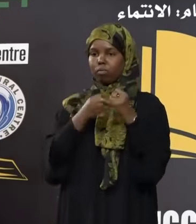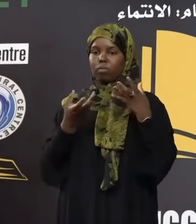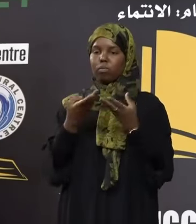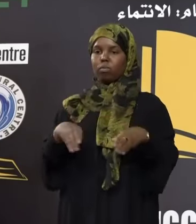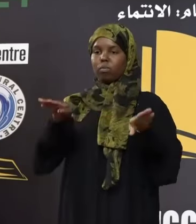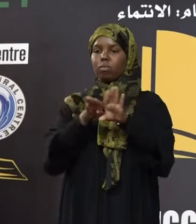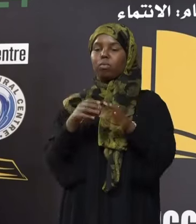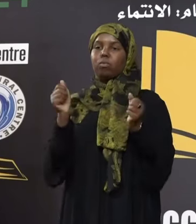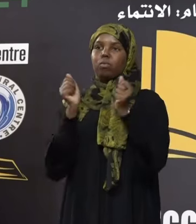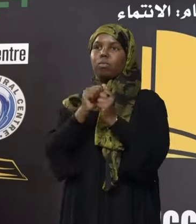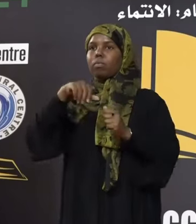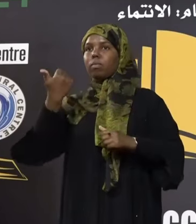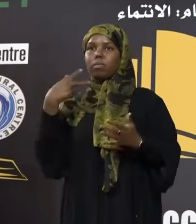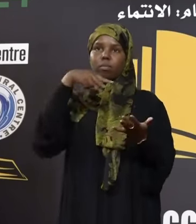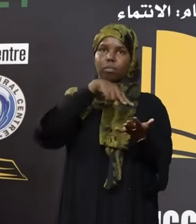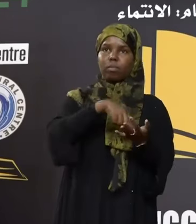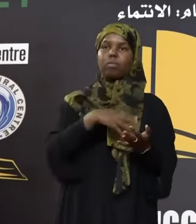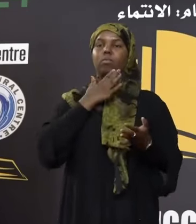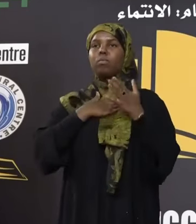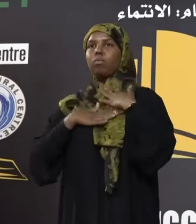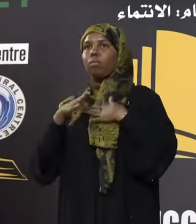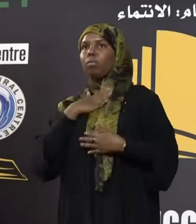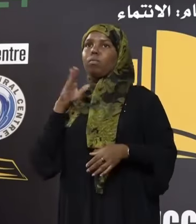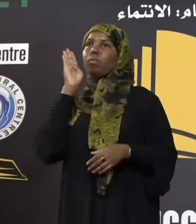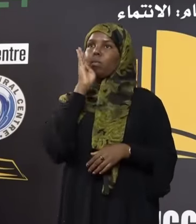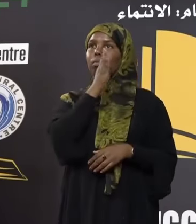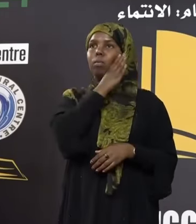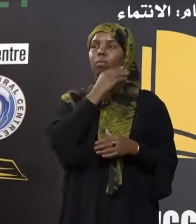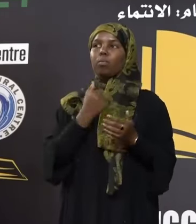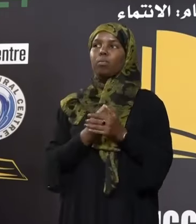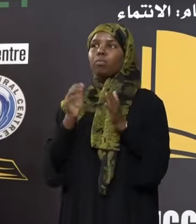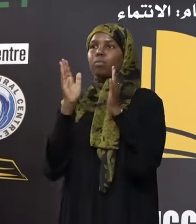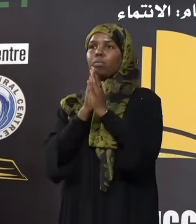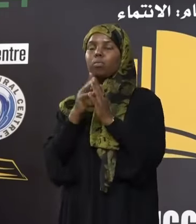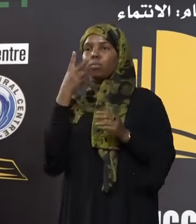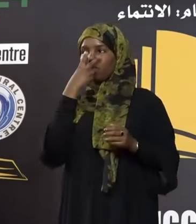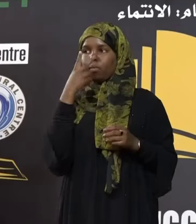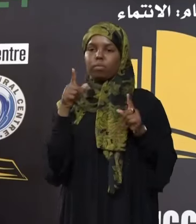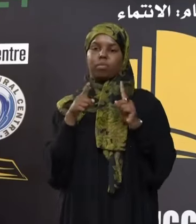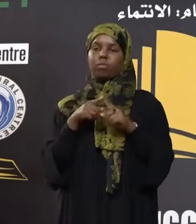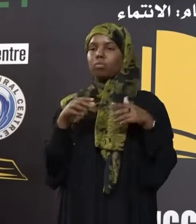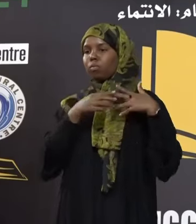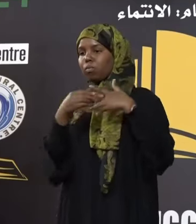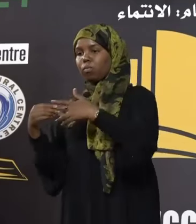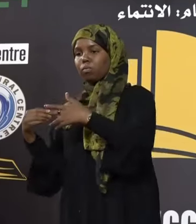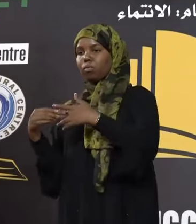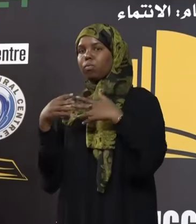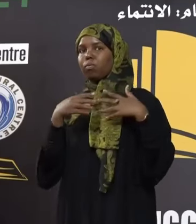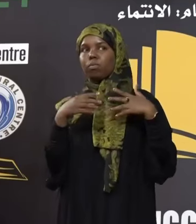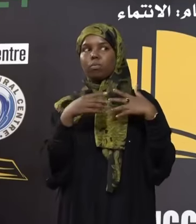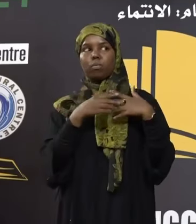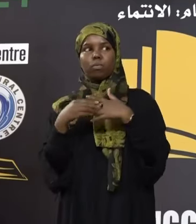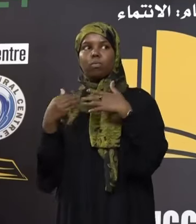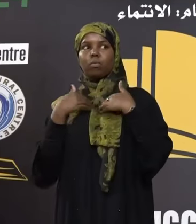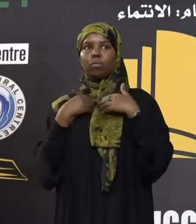طبعا ككلام أنت إسكور تغنو دولقات كسياسية يا أرقتيها إيه هجانك أنك هاي